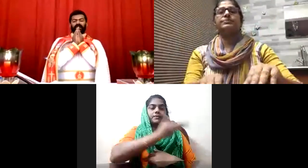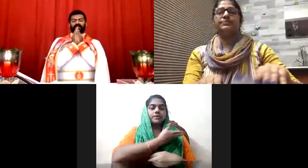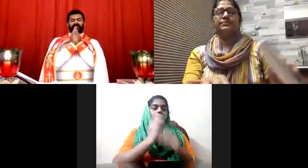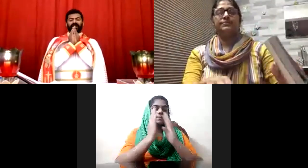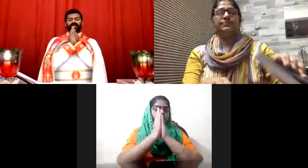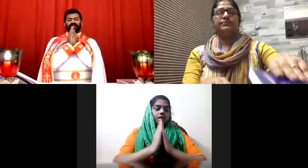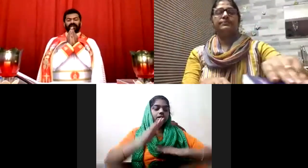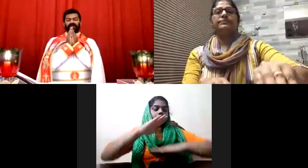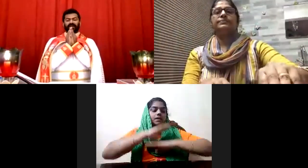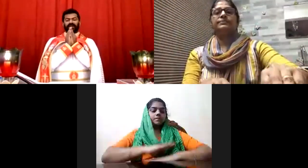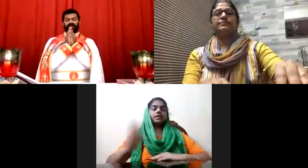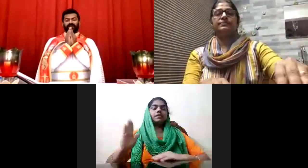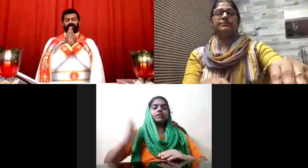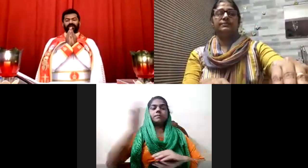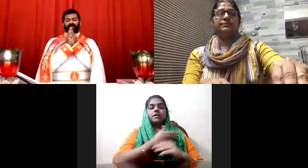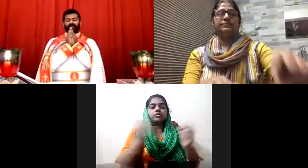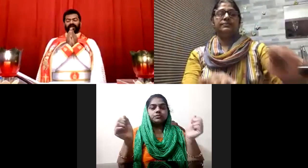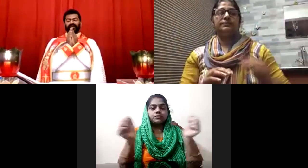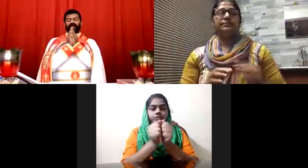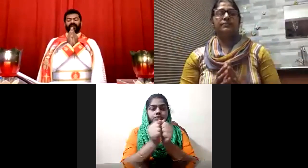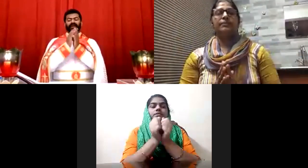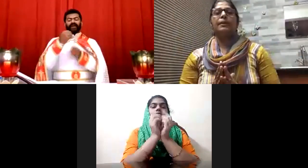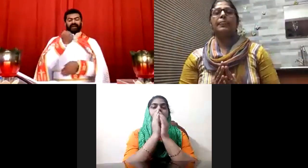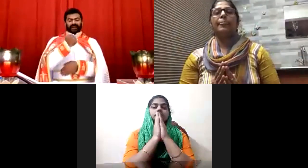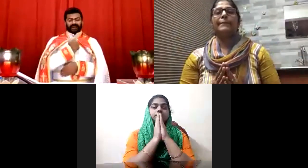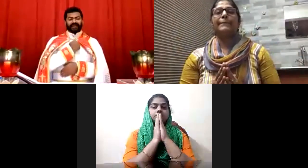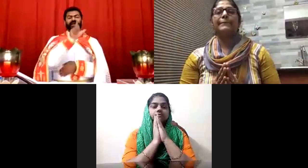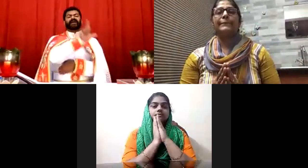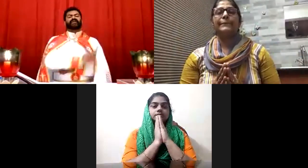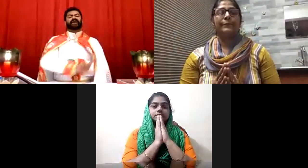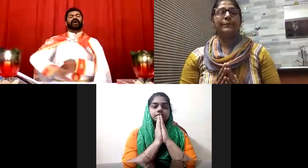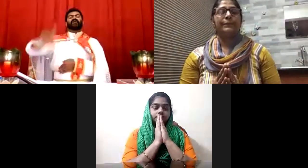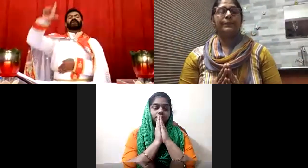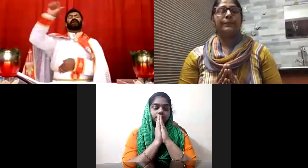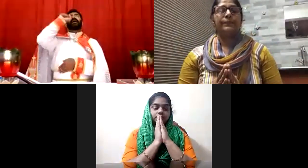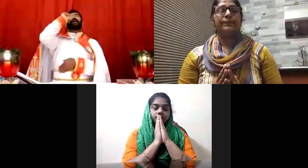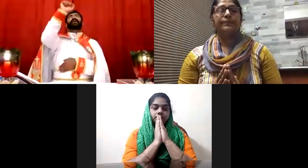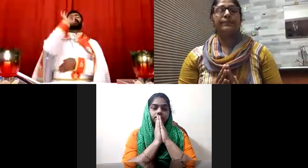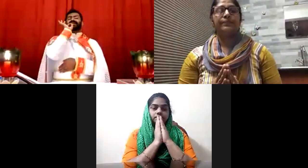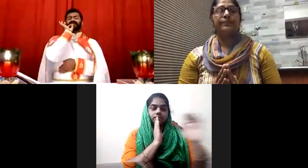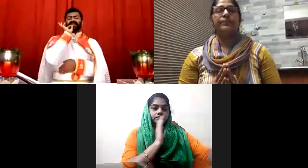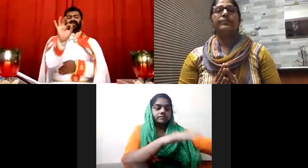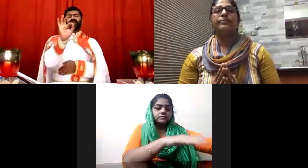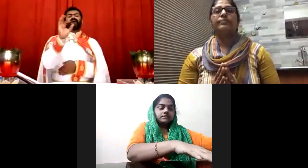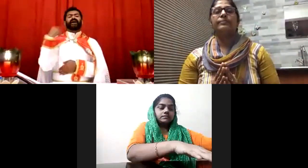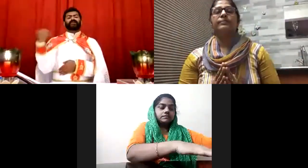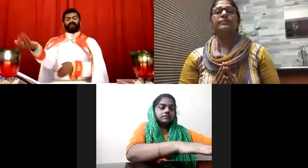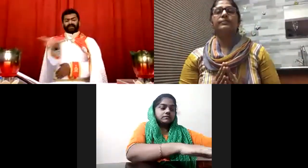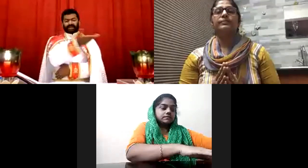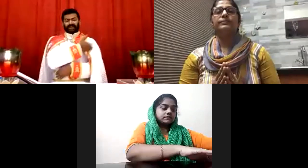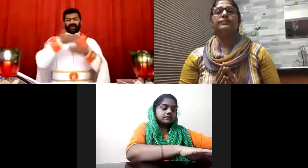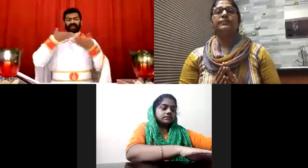നമുക്ക് പ്രാർത്ഥിക്കാം. സമാധാനം നമ്മോട് കൂടെ. എന്റെ കർത്താവേ, അങ്ങ്